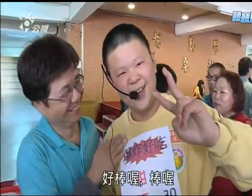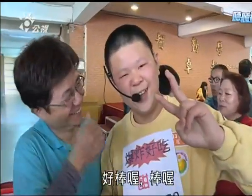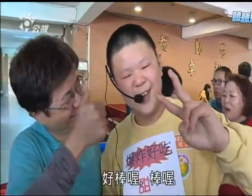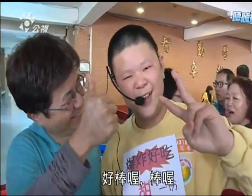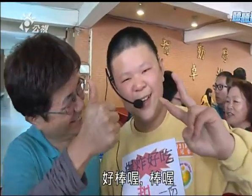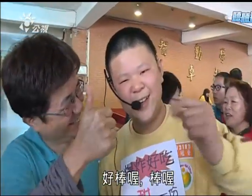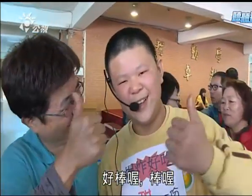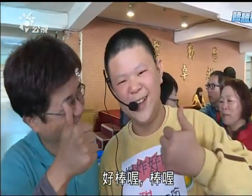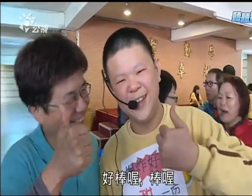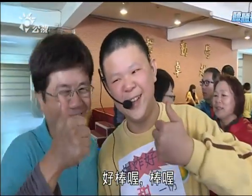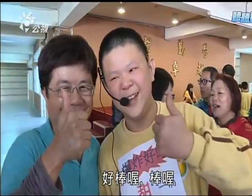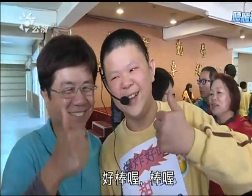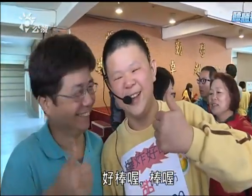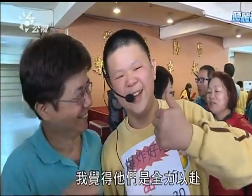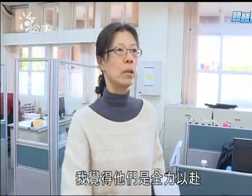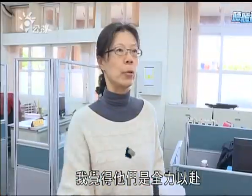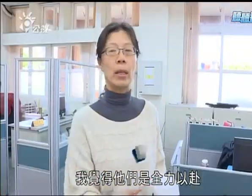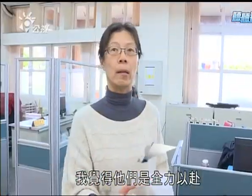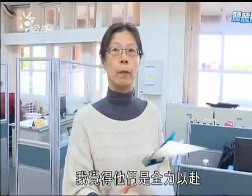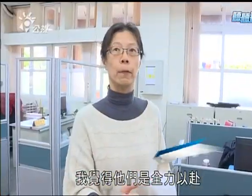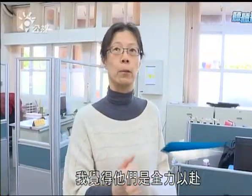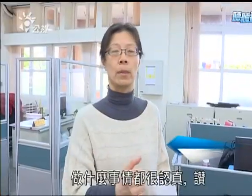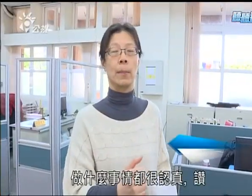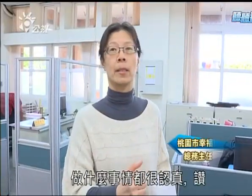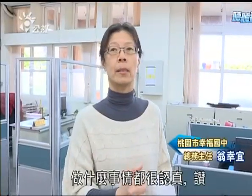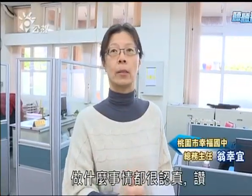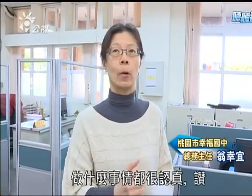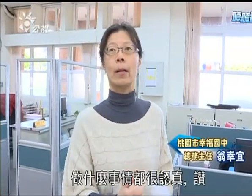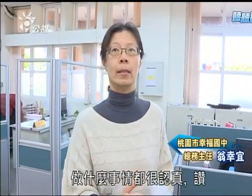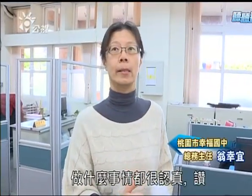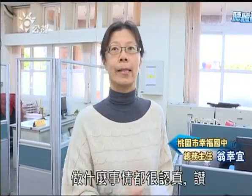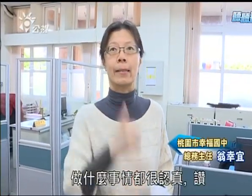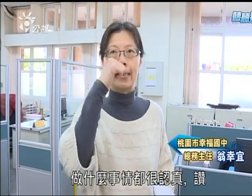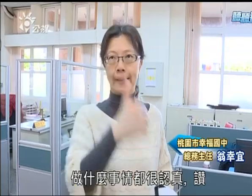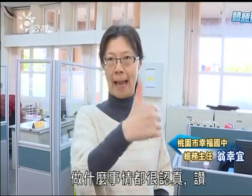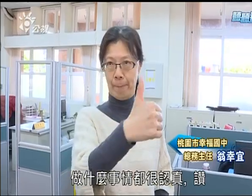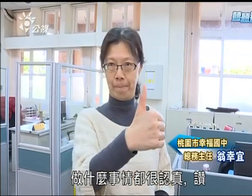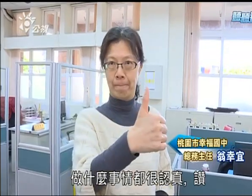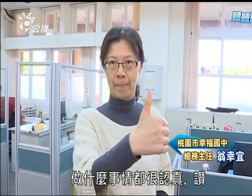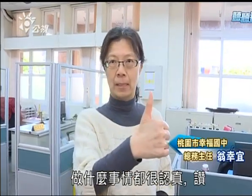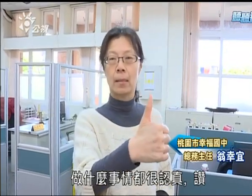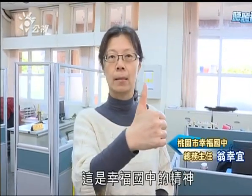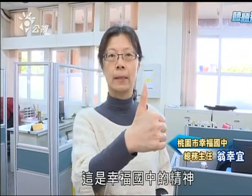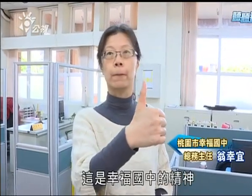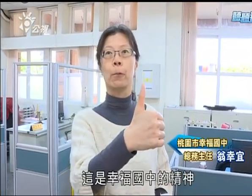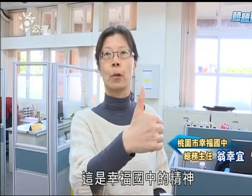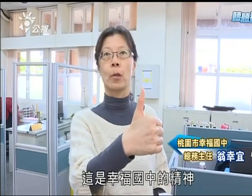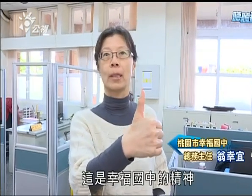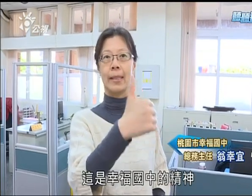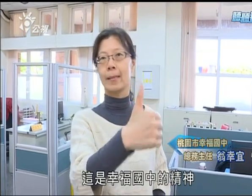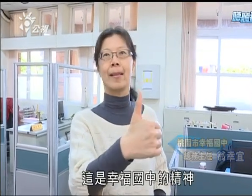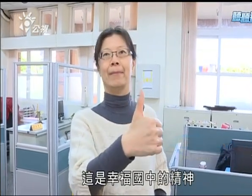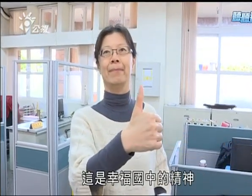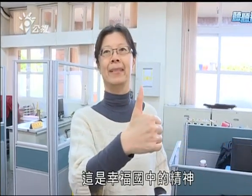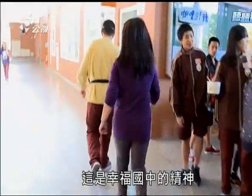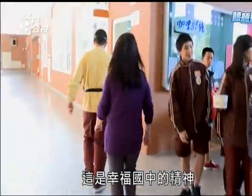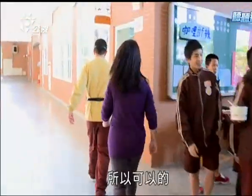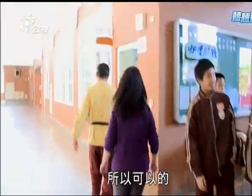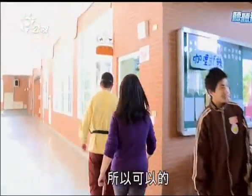啊，棒哦！ 我觉得他们是全力以赴，做什么事情都很认真，赞！这是幸福国中的精神，所以